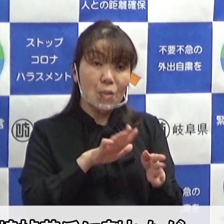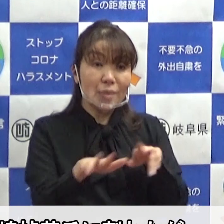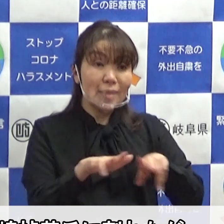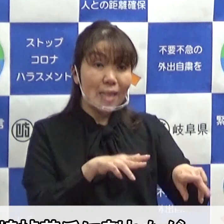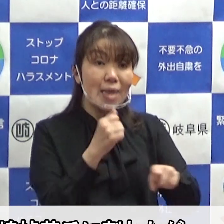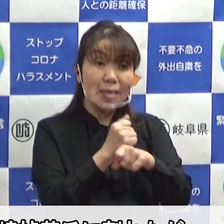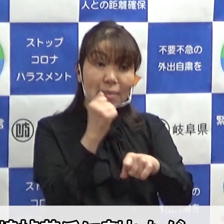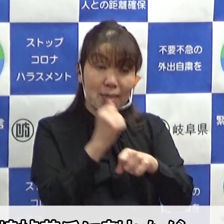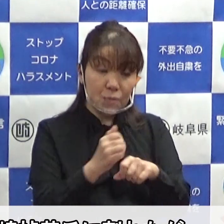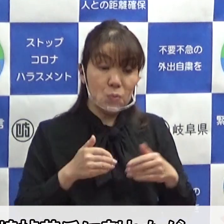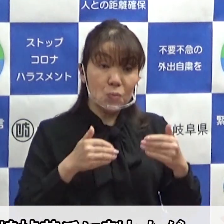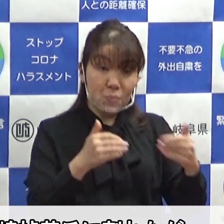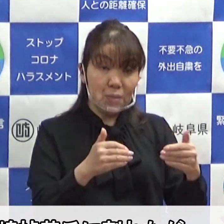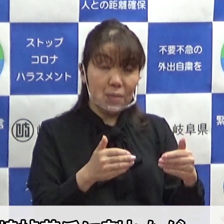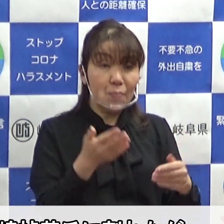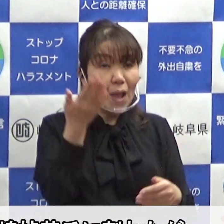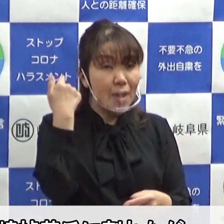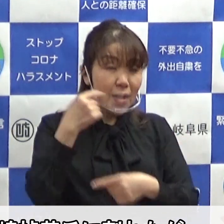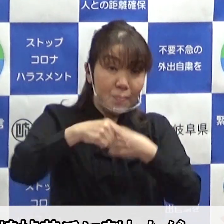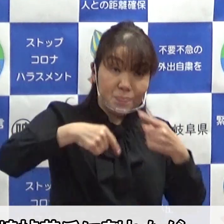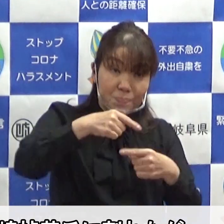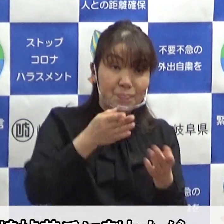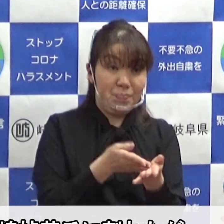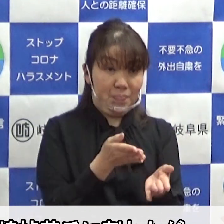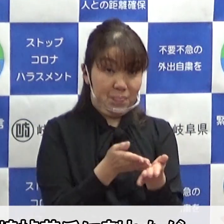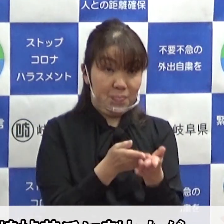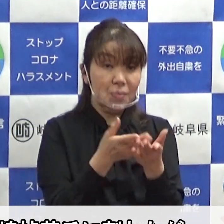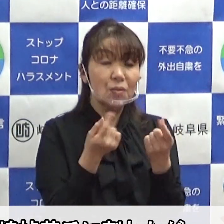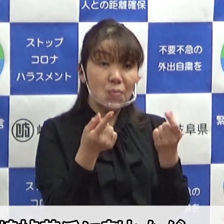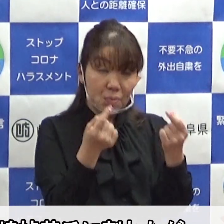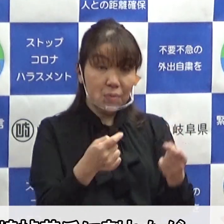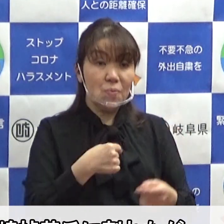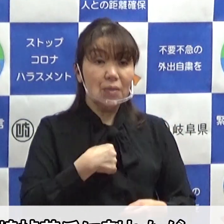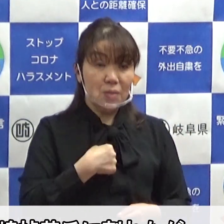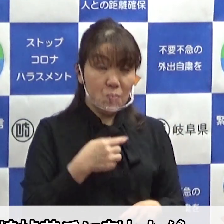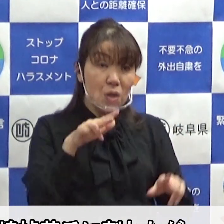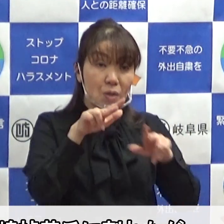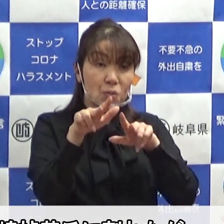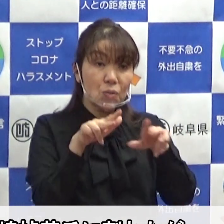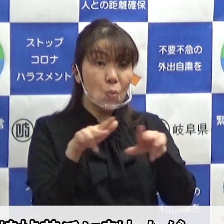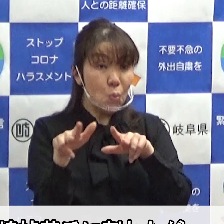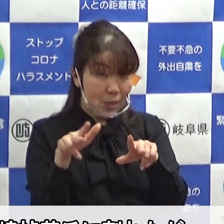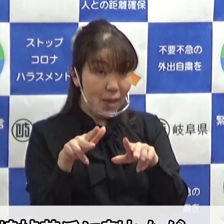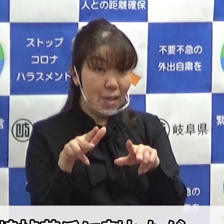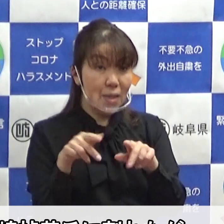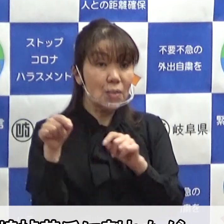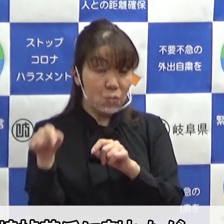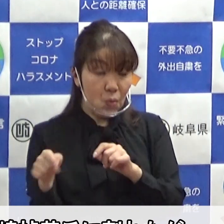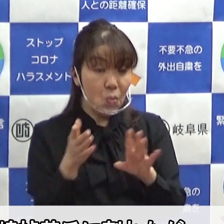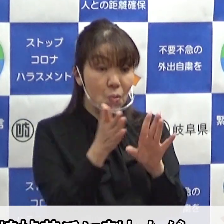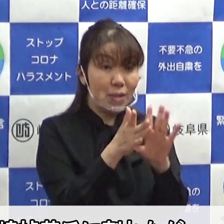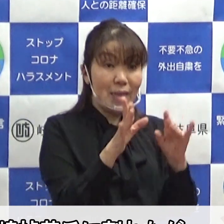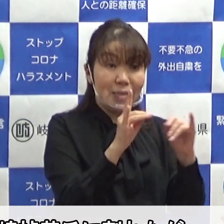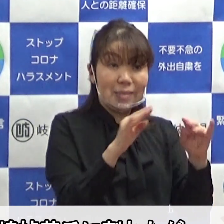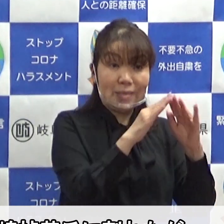上で、かねてから申し上げておりますように、私どもこの行政サイドと、県議